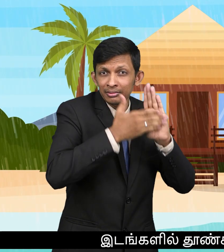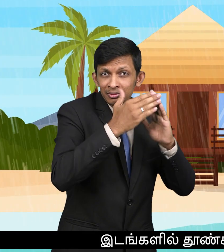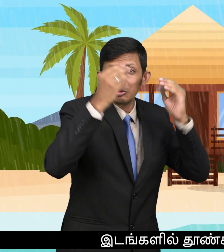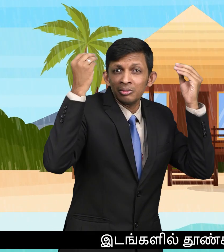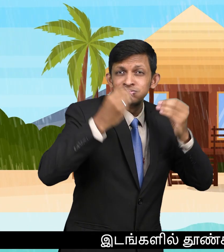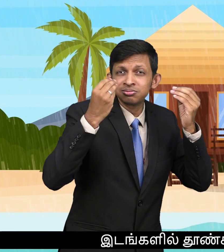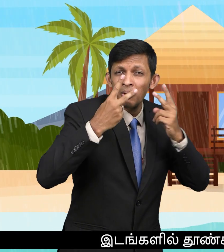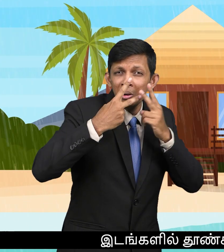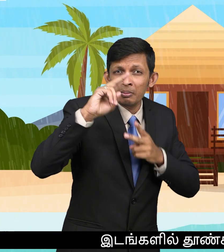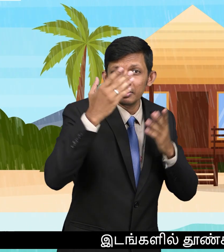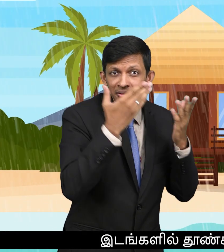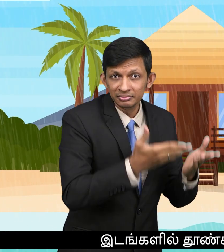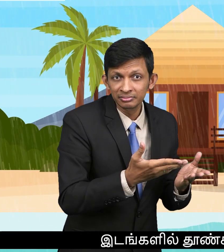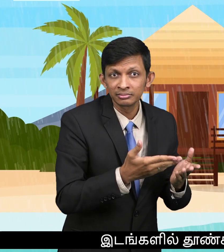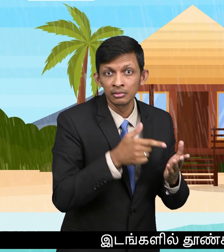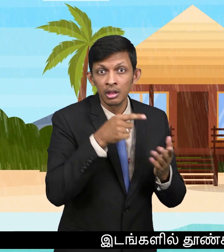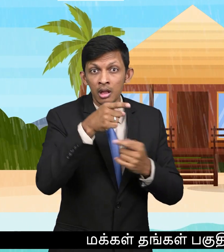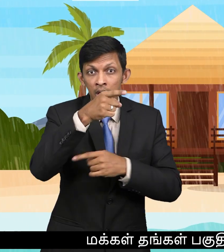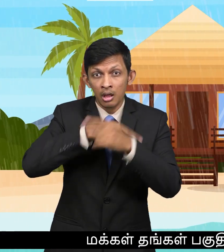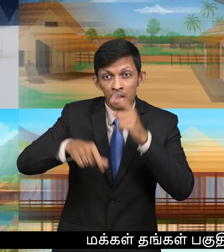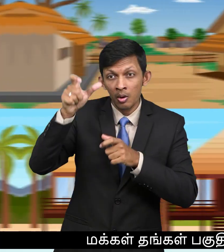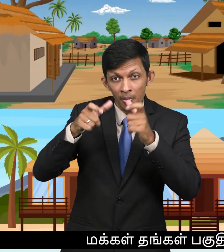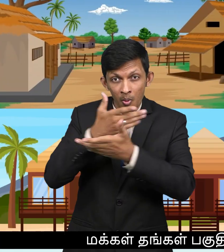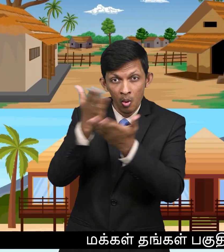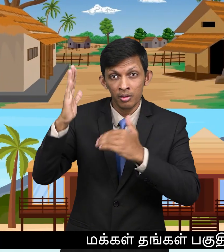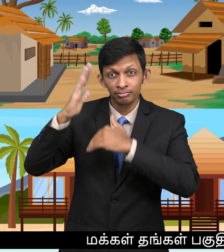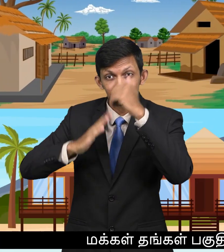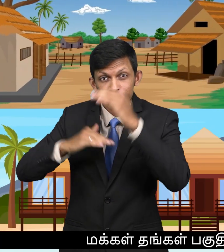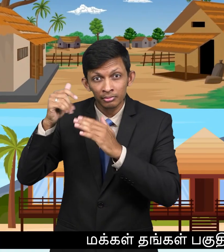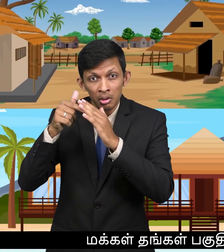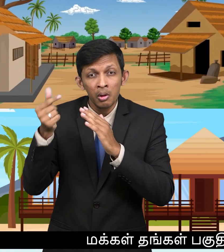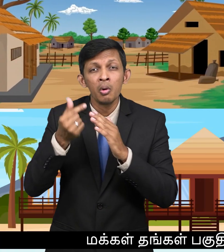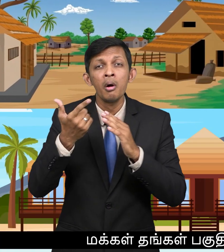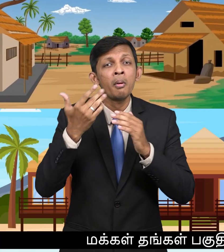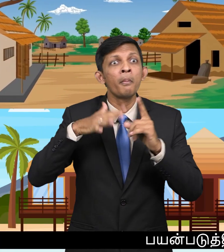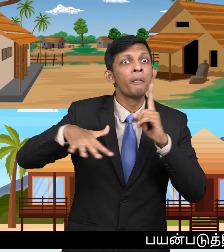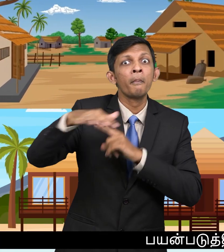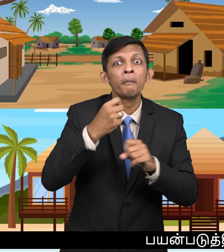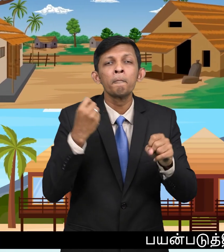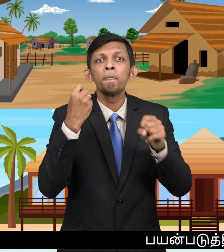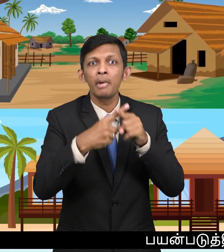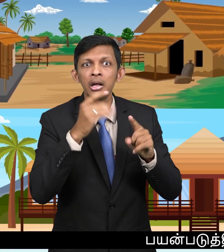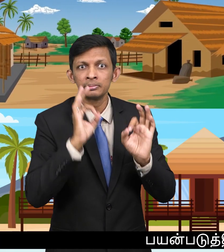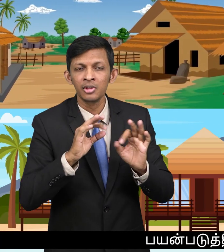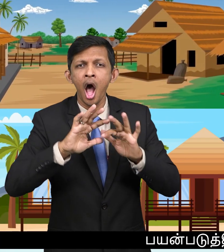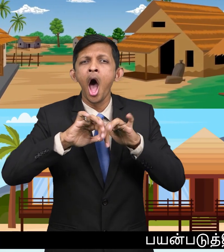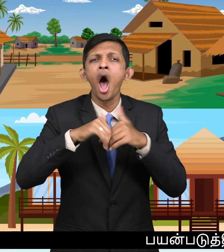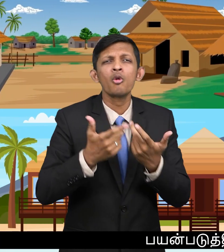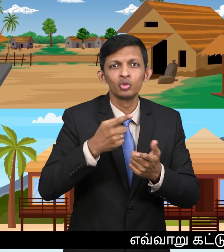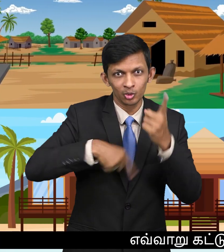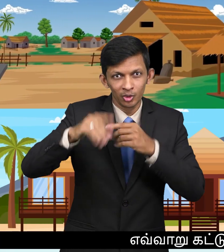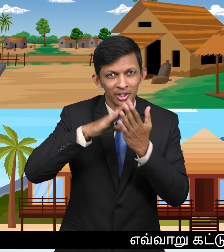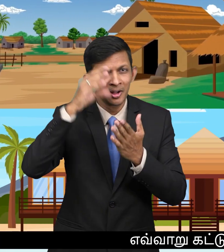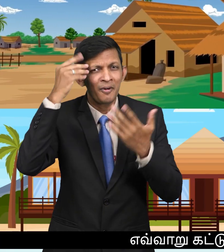பெய்யும் இடங்களில் தூண்களில் உள்ள வீடுகள் வரை, மக்கள் தங்கள் பகுதிக்கு எது சிறந்தது என்பதை பயன்படுத்தி தங்கள்